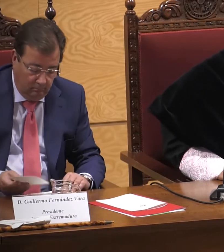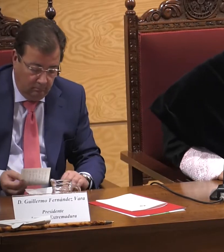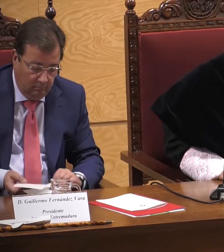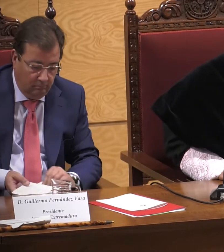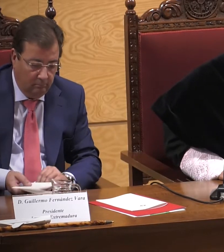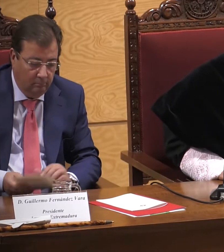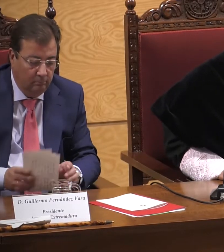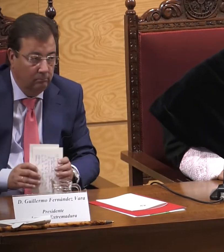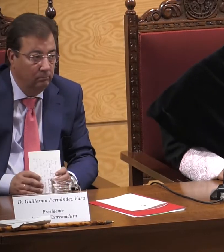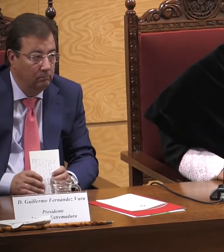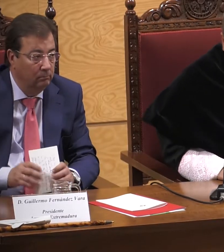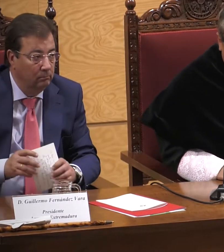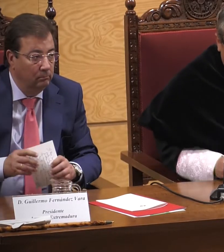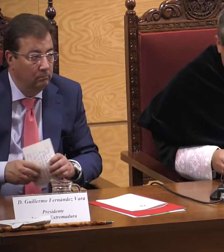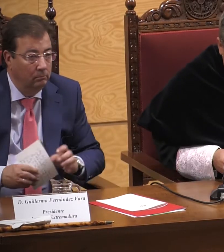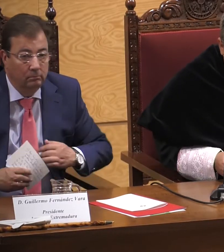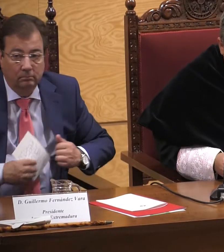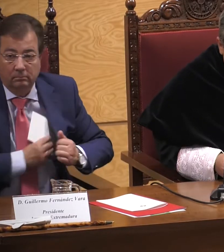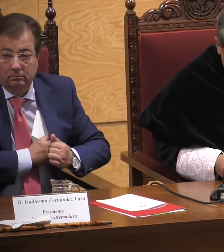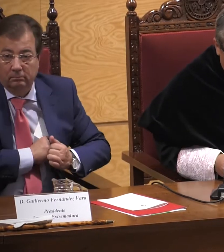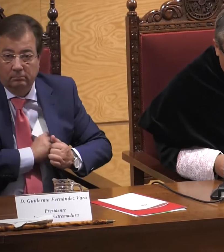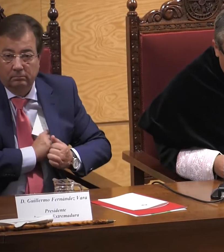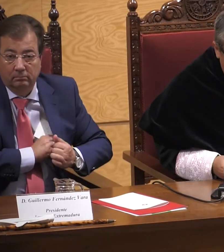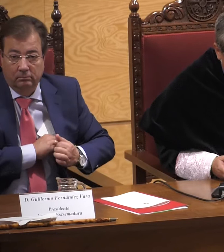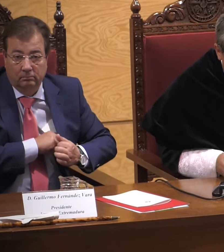Evaluación y Acreditación de la Calidad Universitaria.